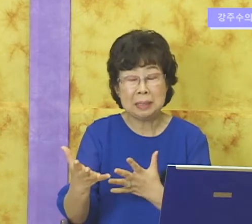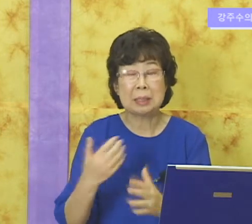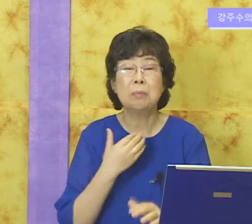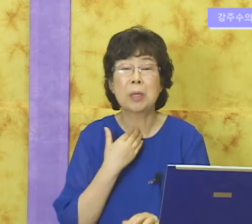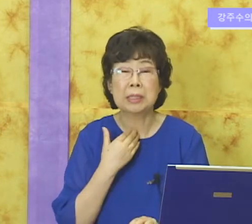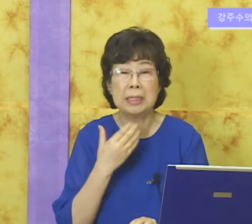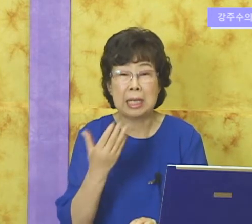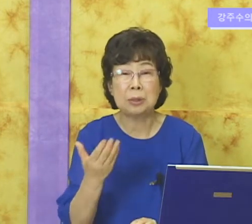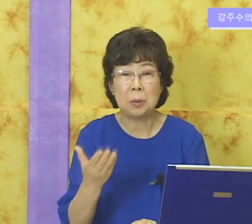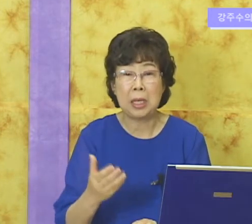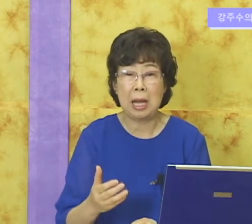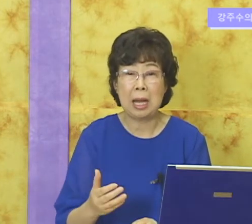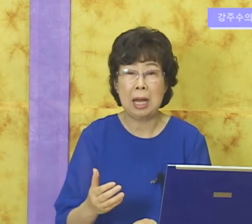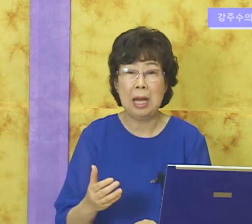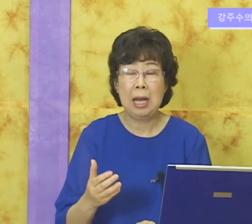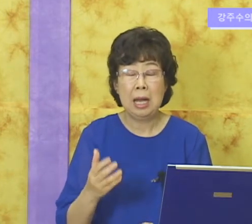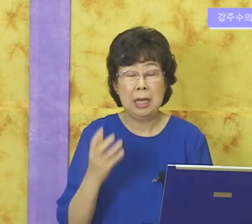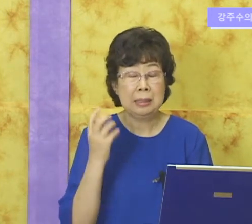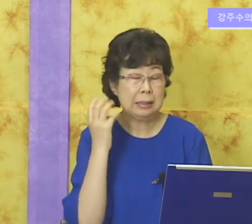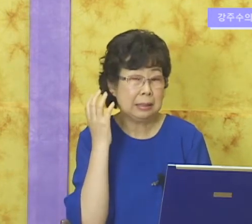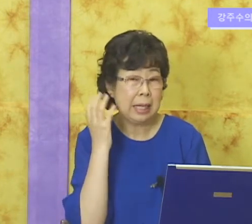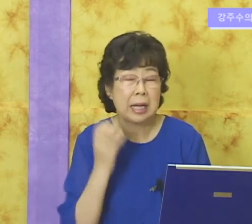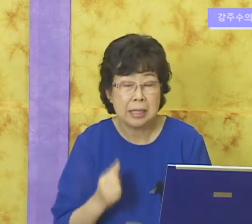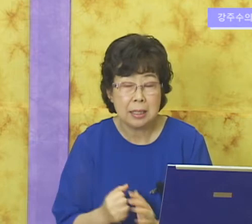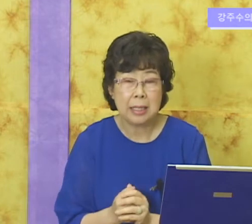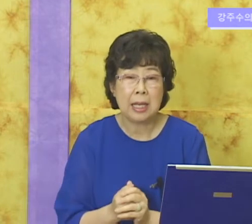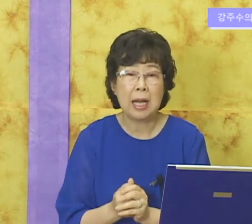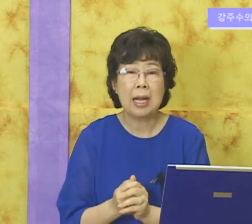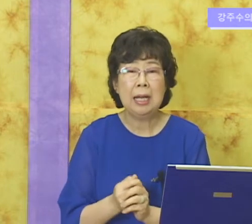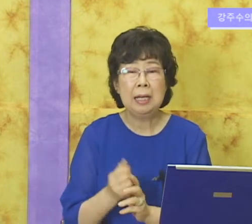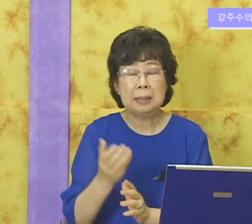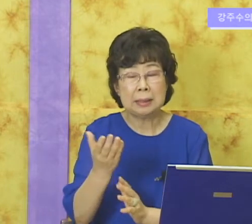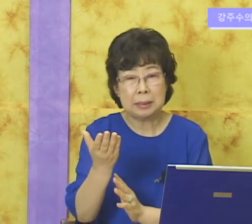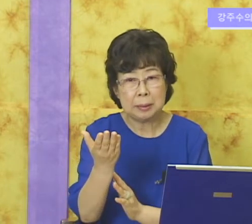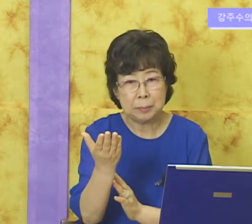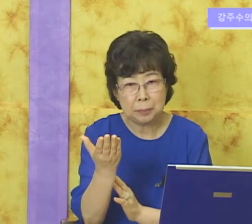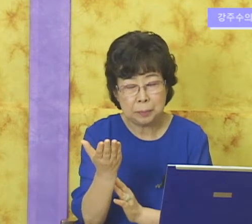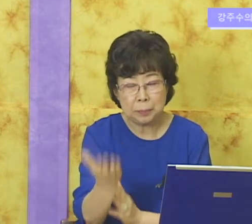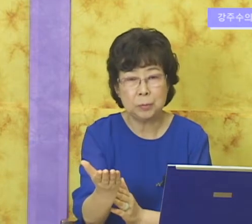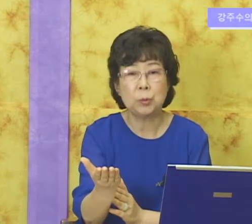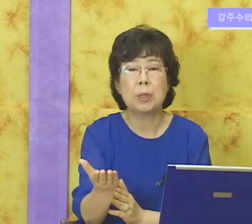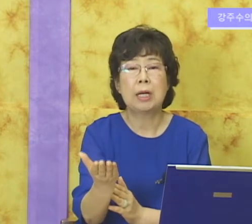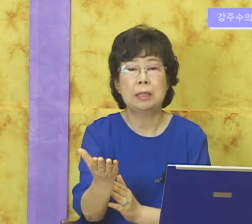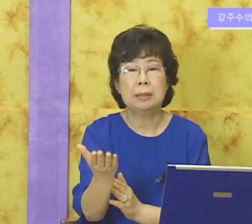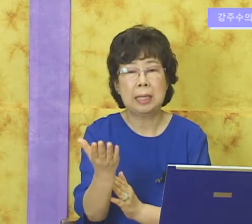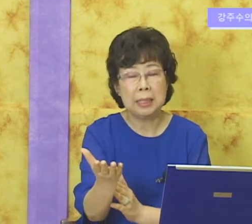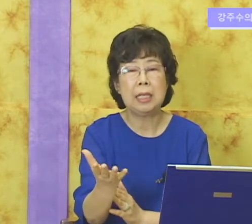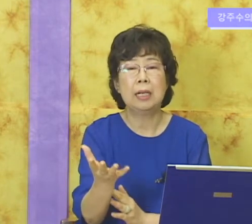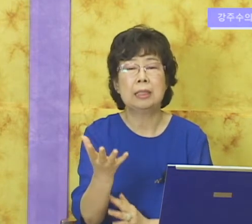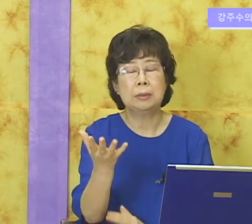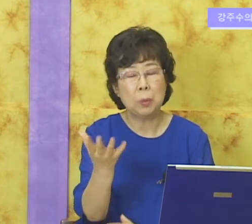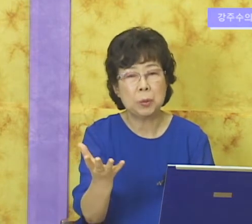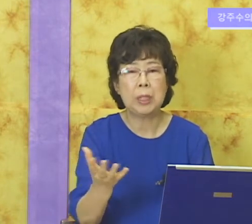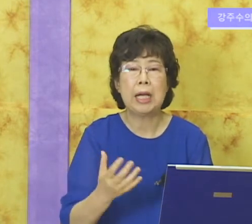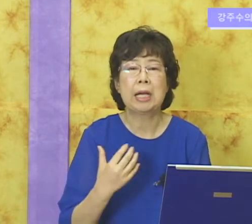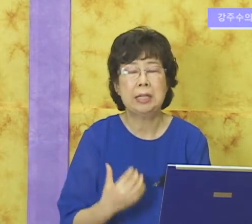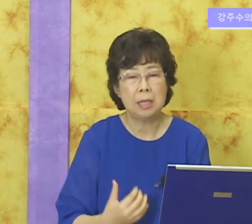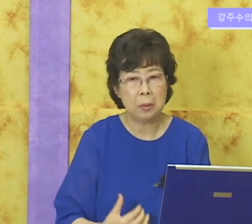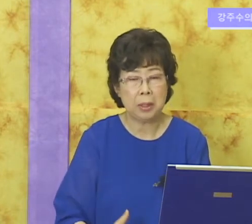그 목에서 나는 소리가 내가 기억을 했다가 그 누구라는 거, 당신이라는 그 목소리 내가 기억을 하고